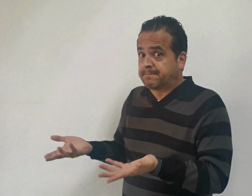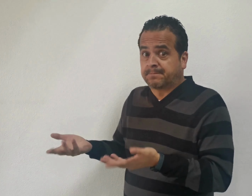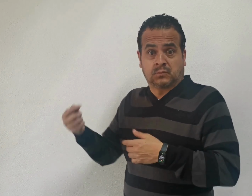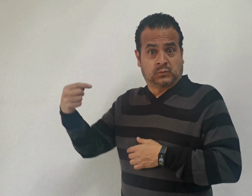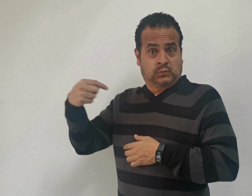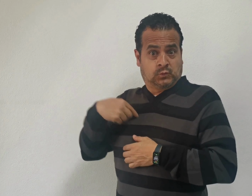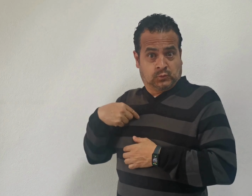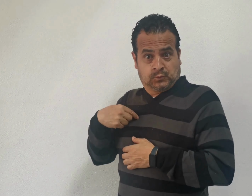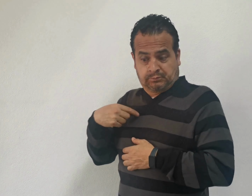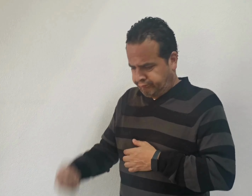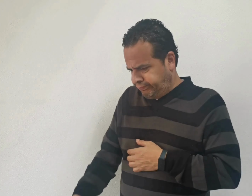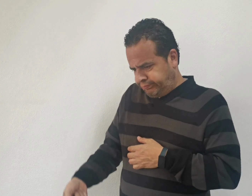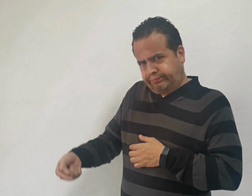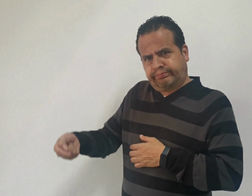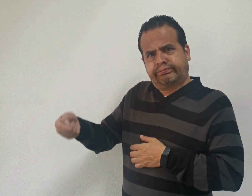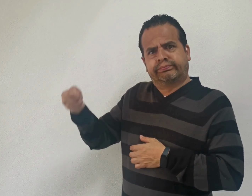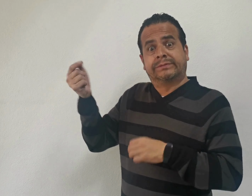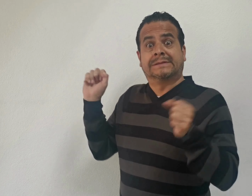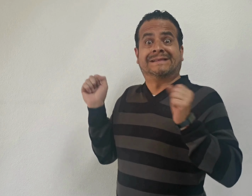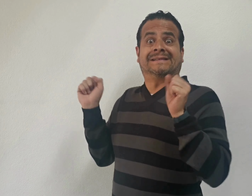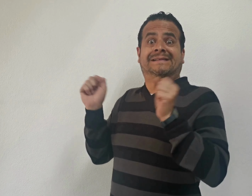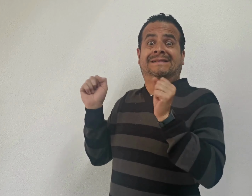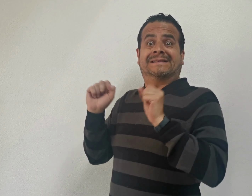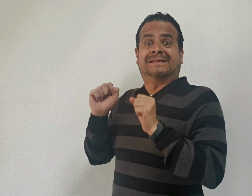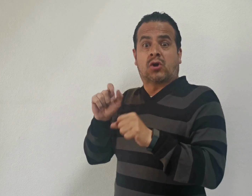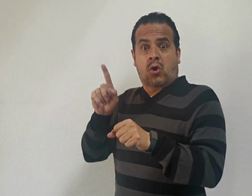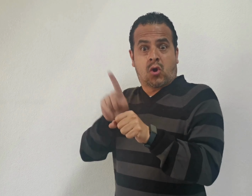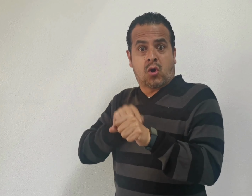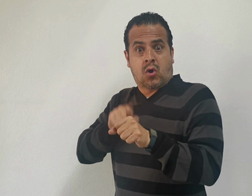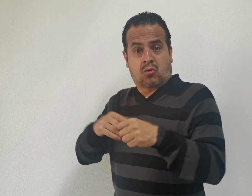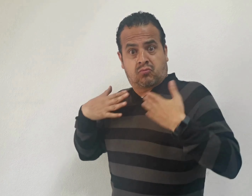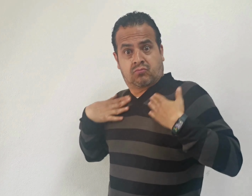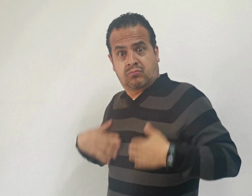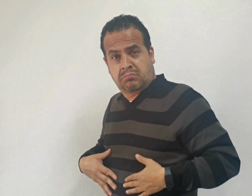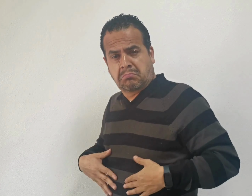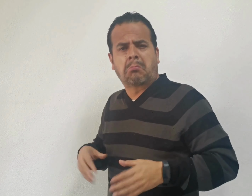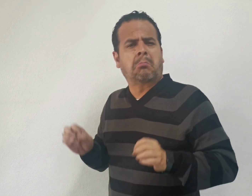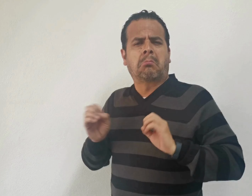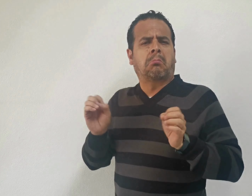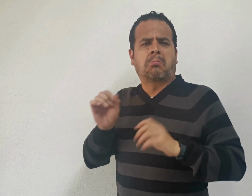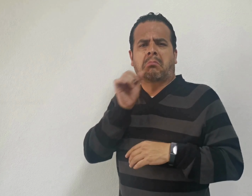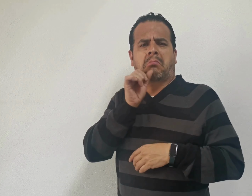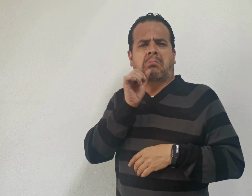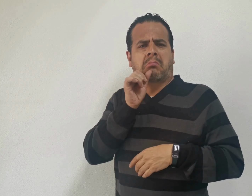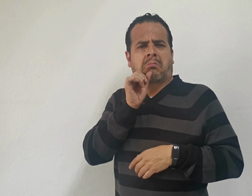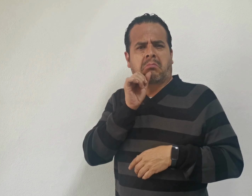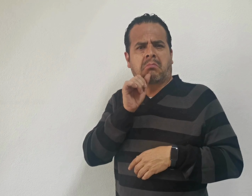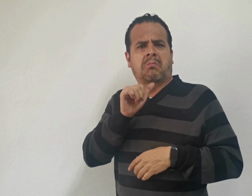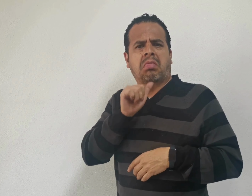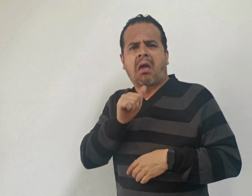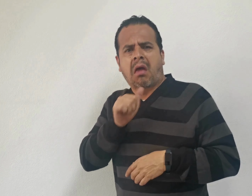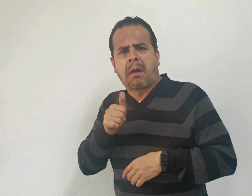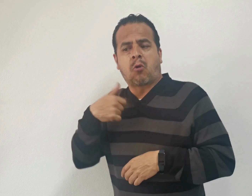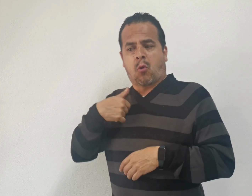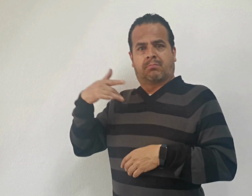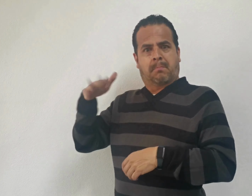estos cambios en realidad no soy tanto de salir con la maleta o ponerme cierto color o hacer este tipo de